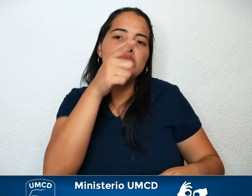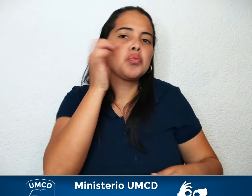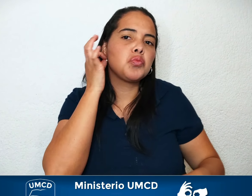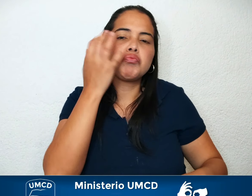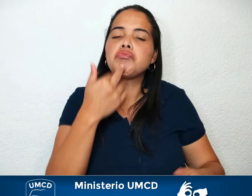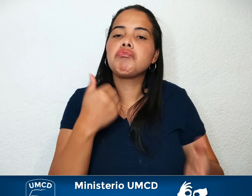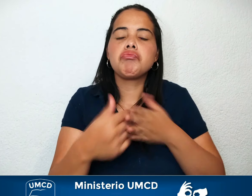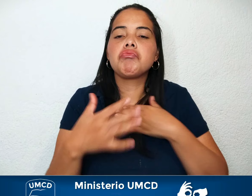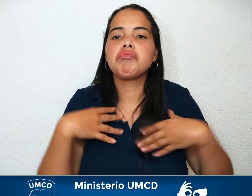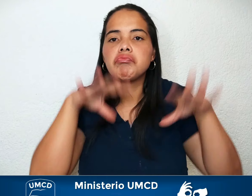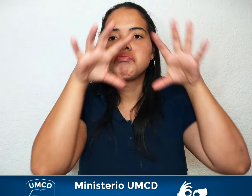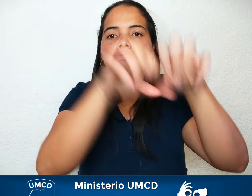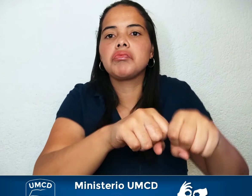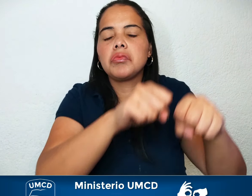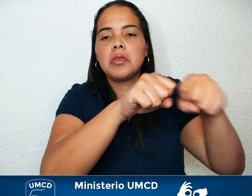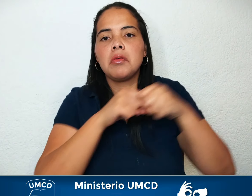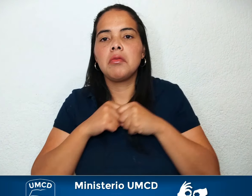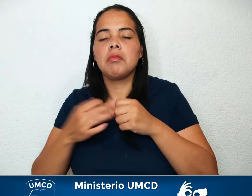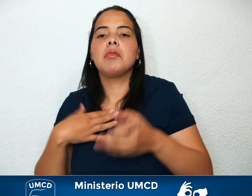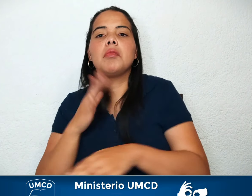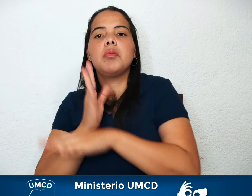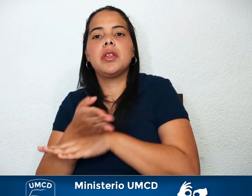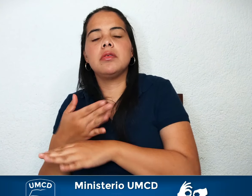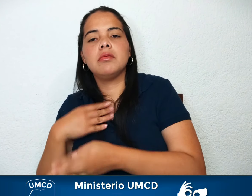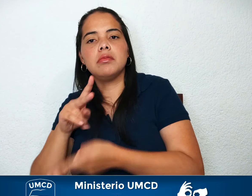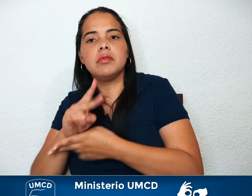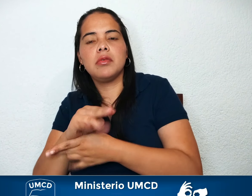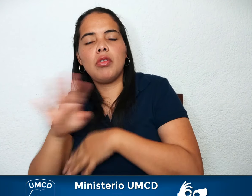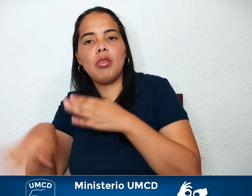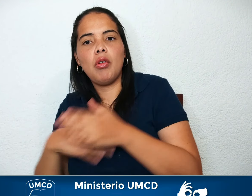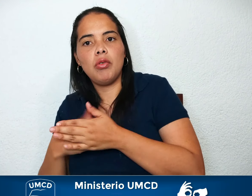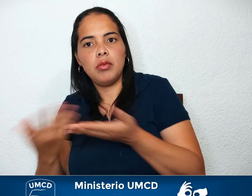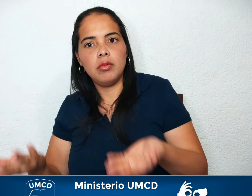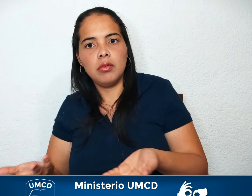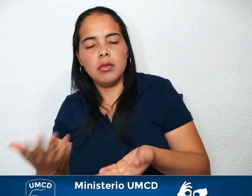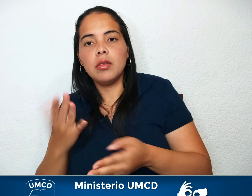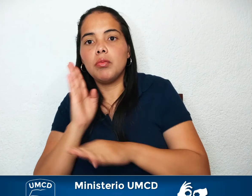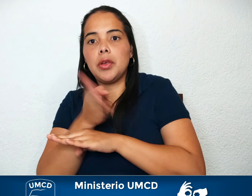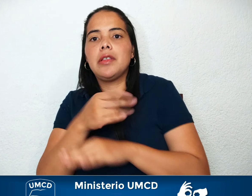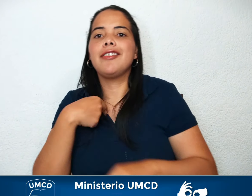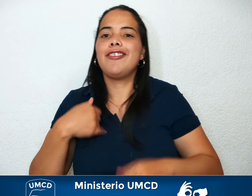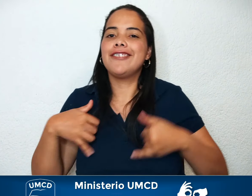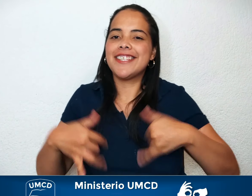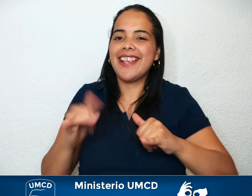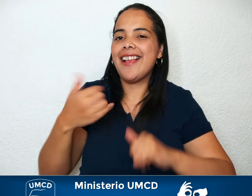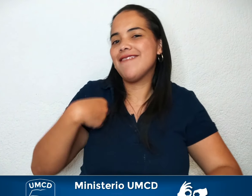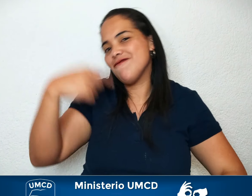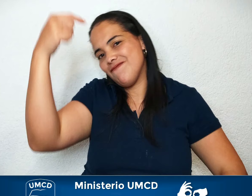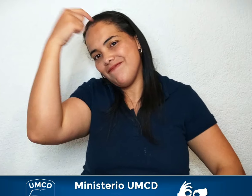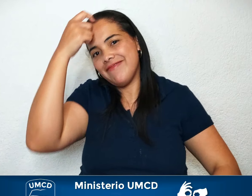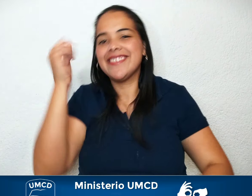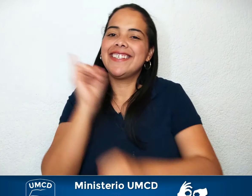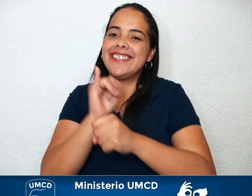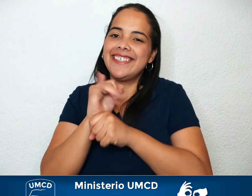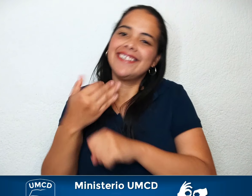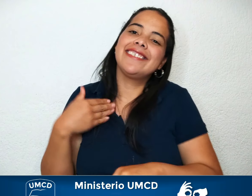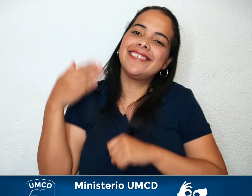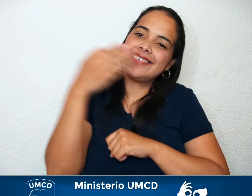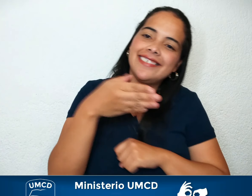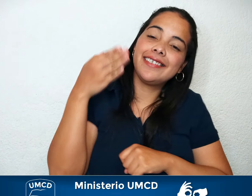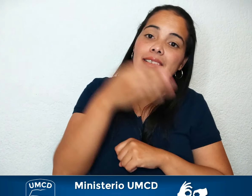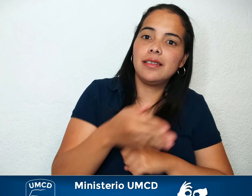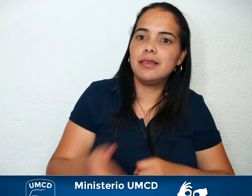decisiones correctas, permitiendo de que este miembro de la iglesia siga ahí participando dentro de la vida de la